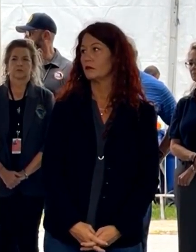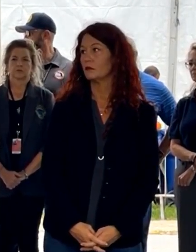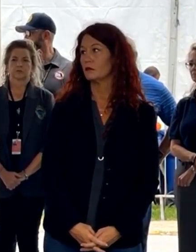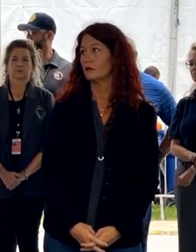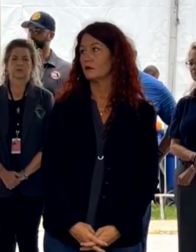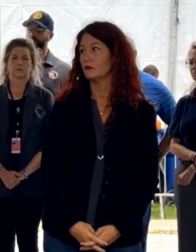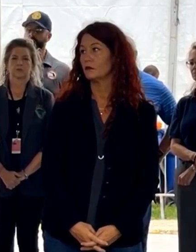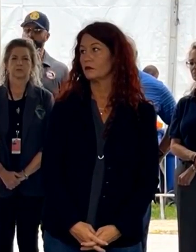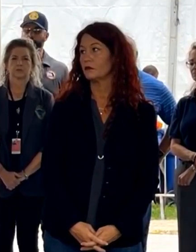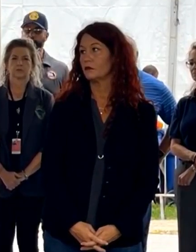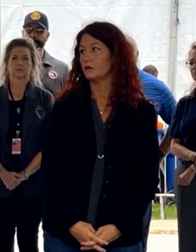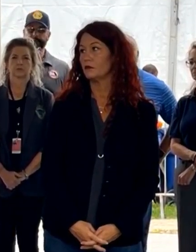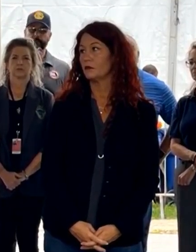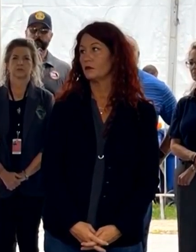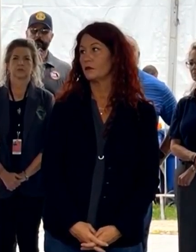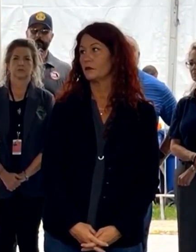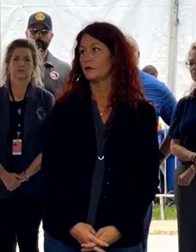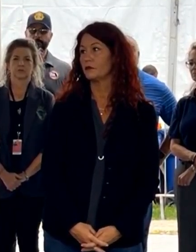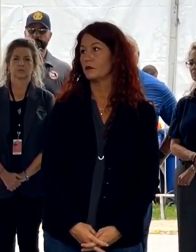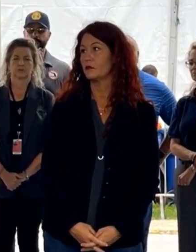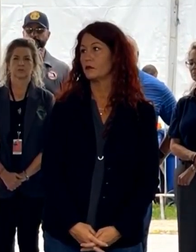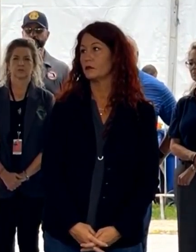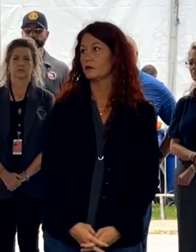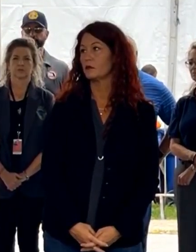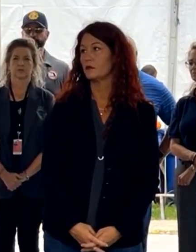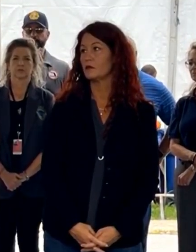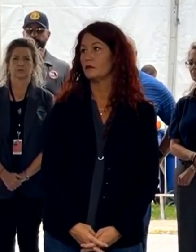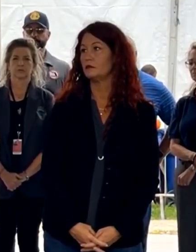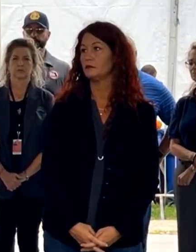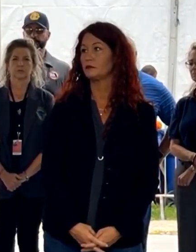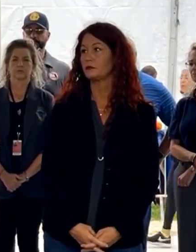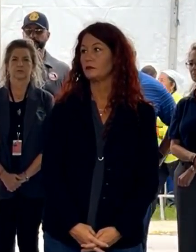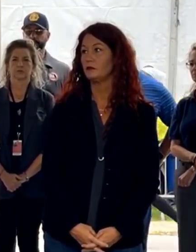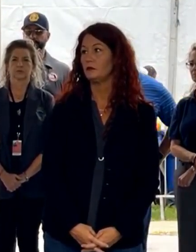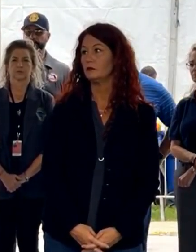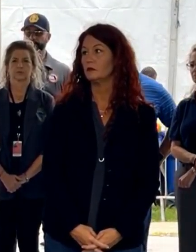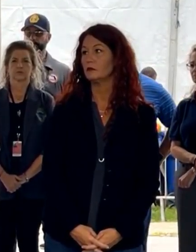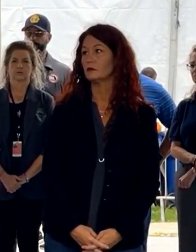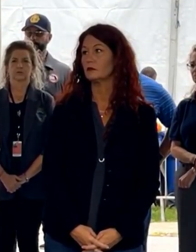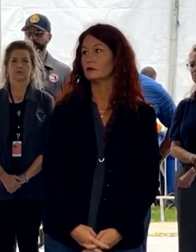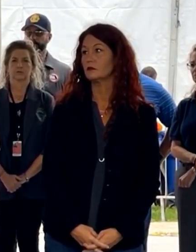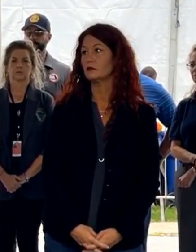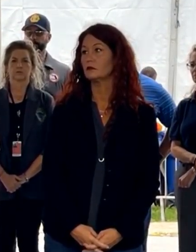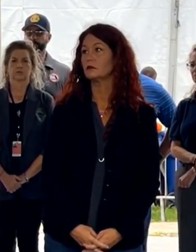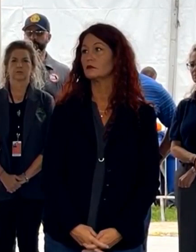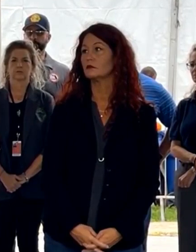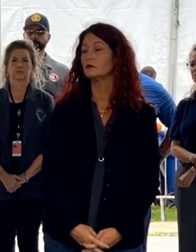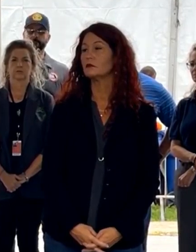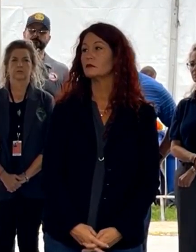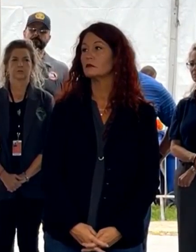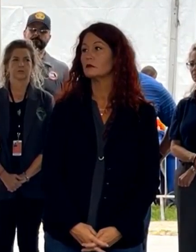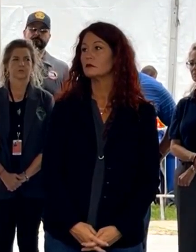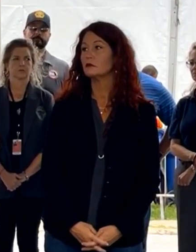recuperado 4 víctimas más. El número de muertes confirmados ahora